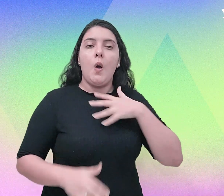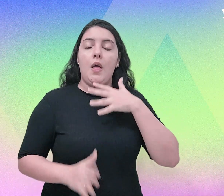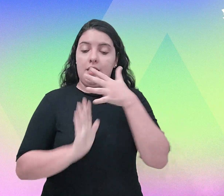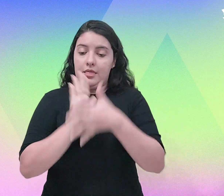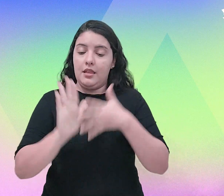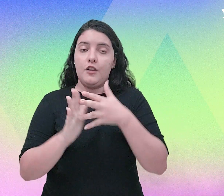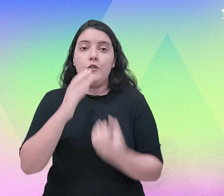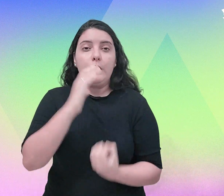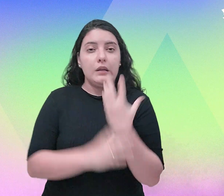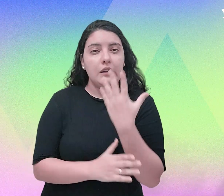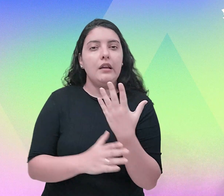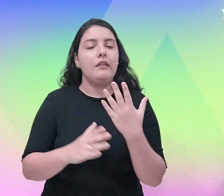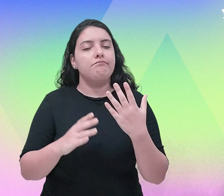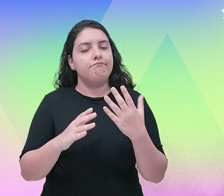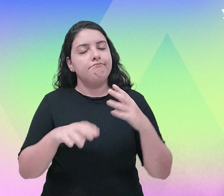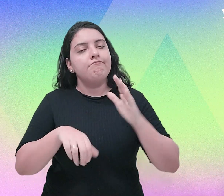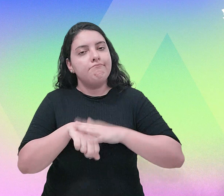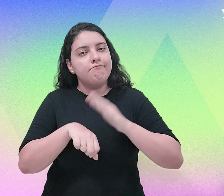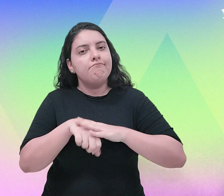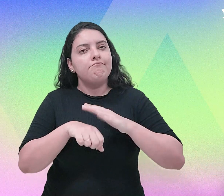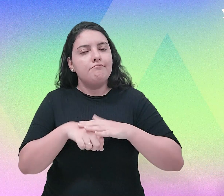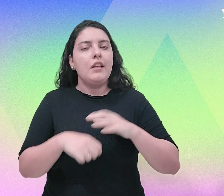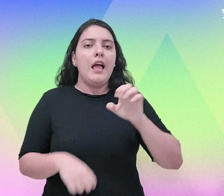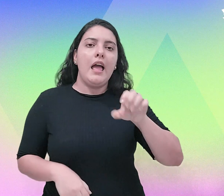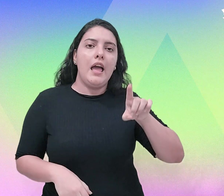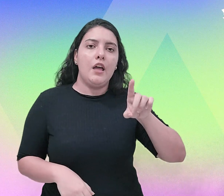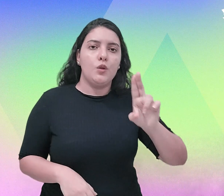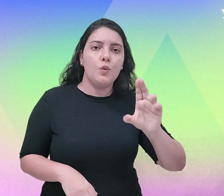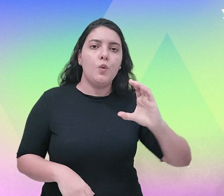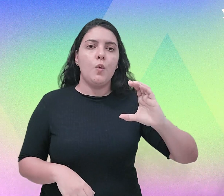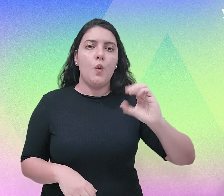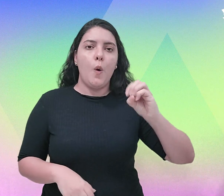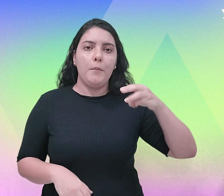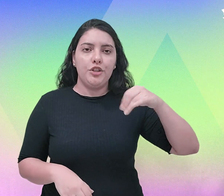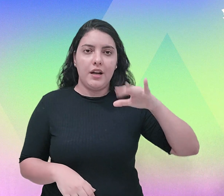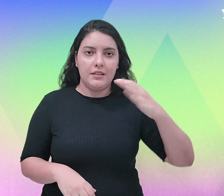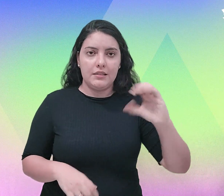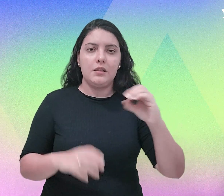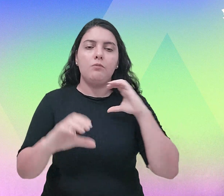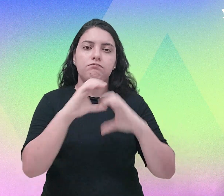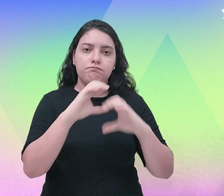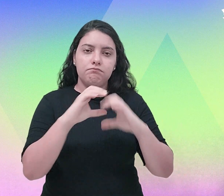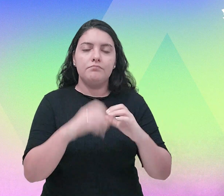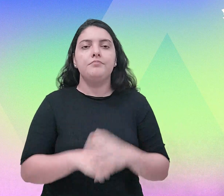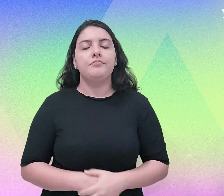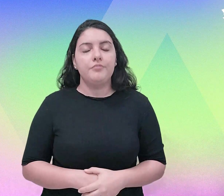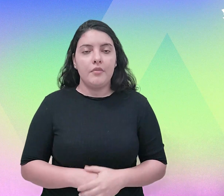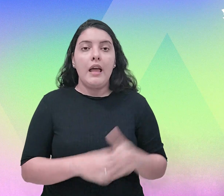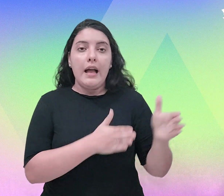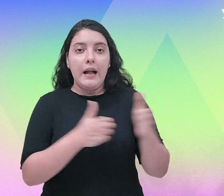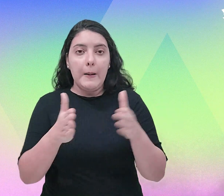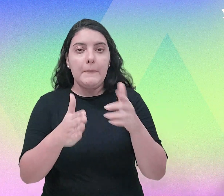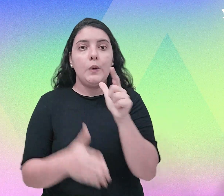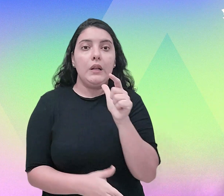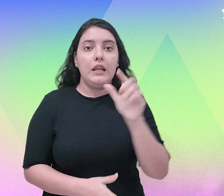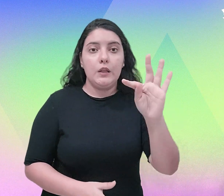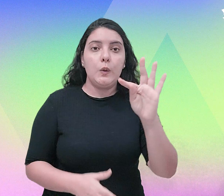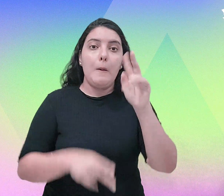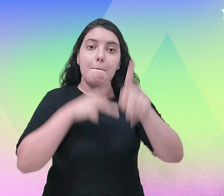artesanal produção textual em educomunicação escrita literária caminhos para uma literatura Popular